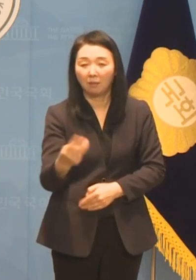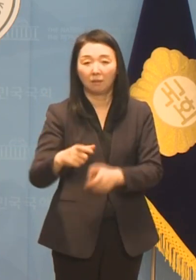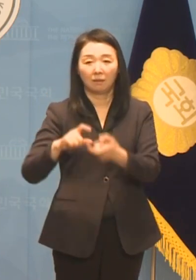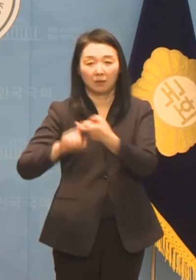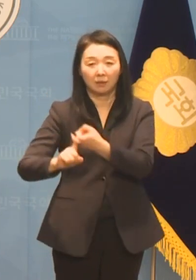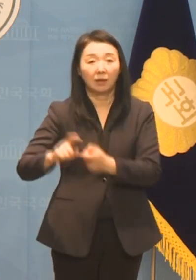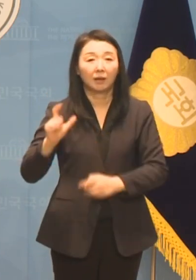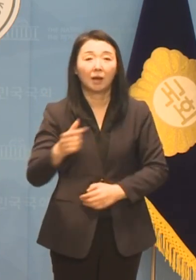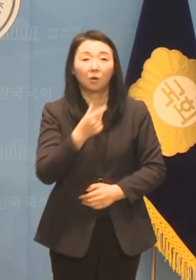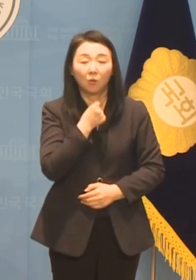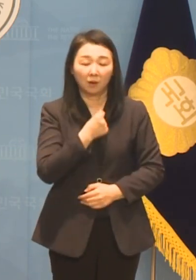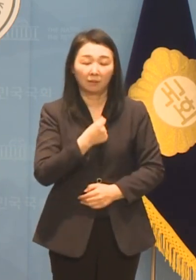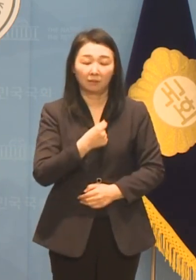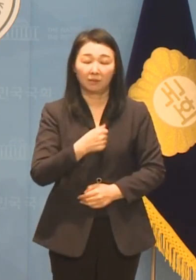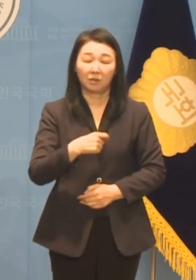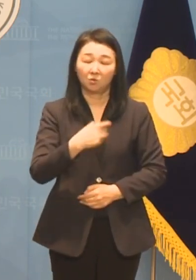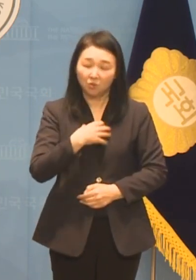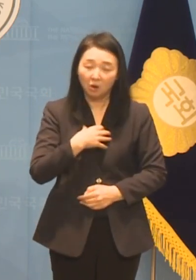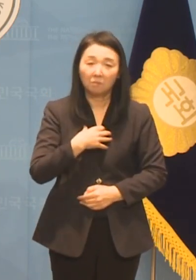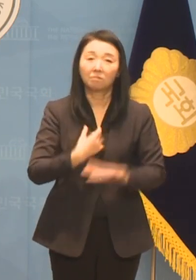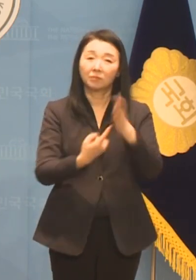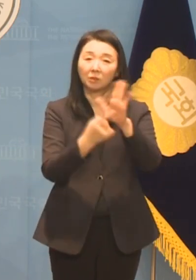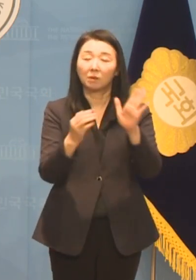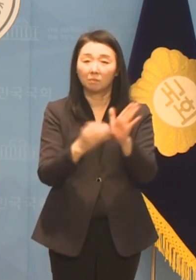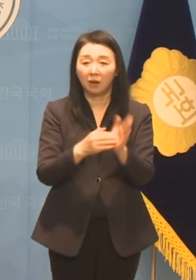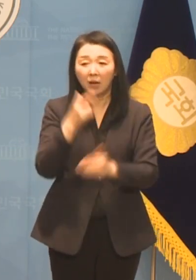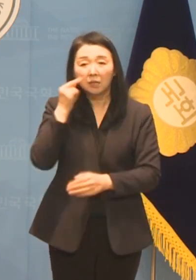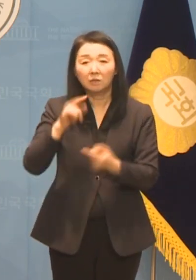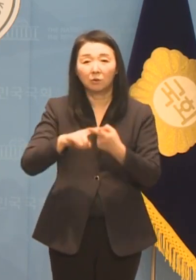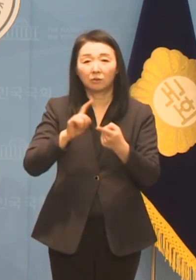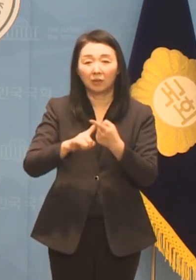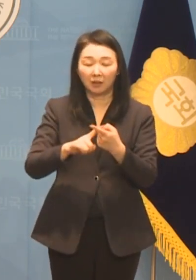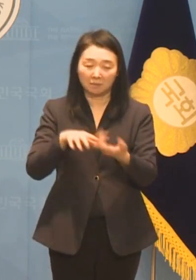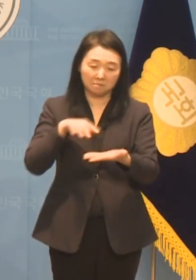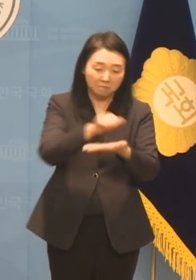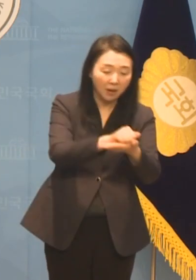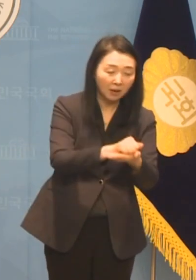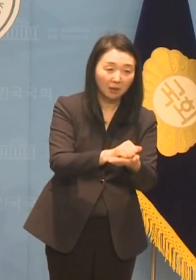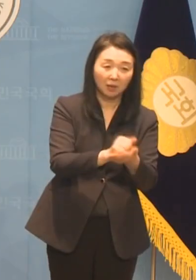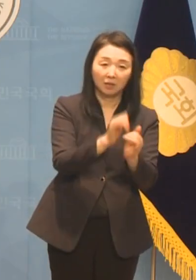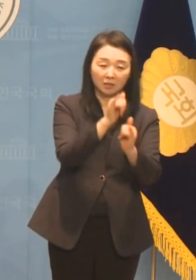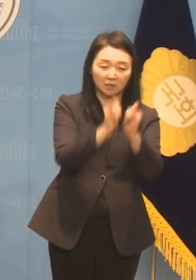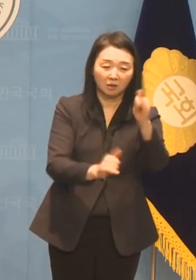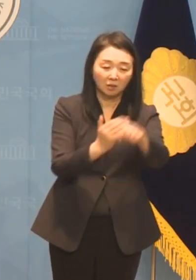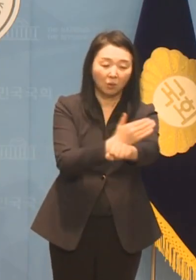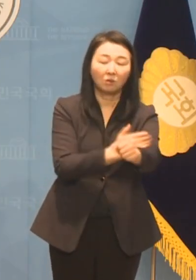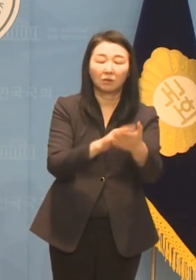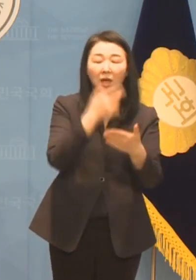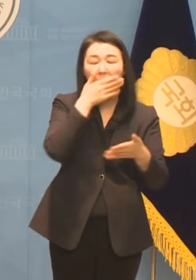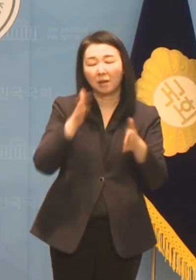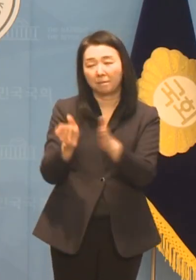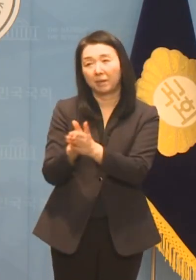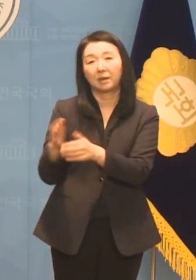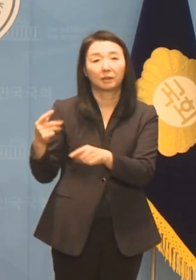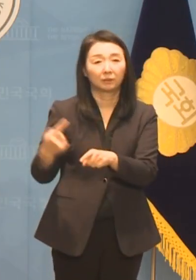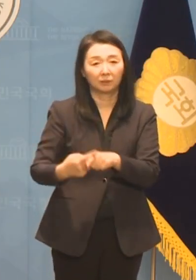강화하겠다는 위험천만한 기조를 천명해 일본의 식민지배 역사 지우기 왜곡에 동조해